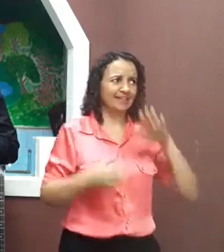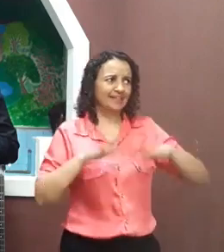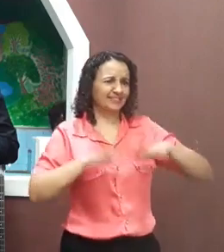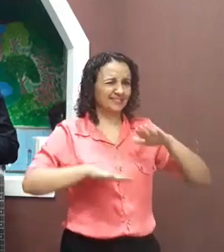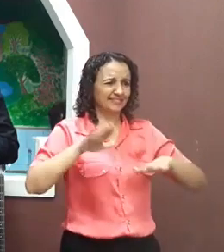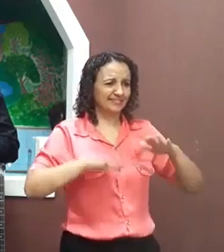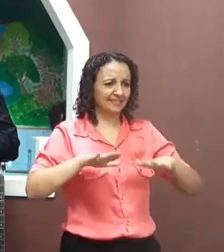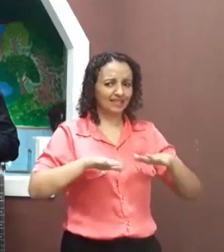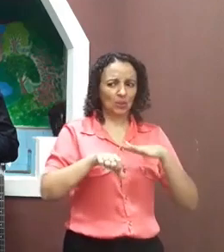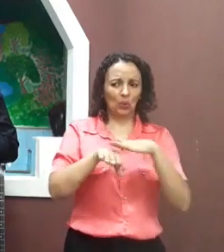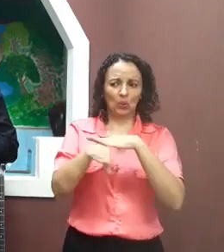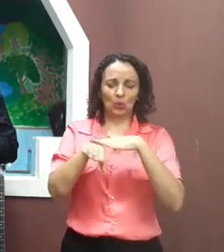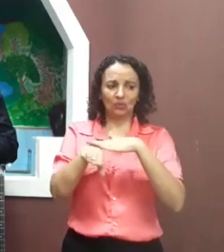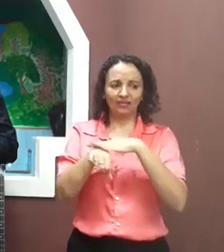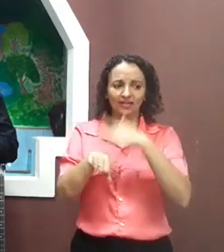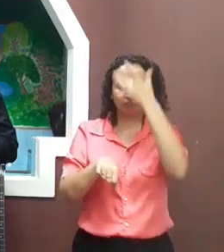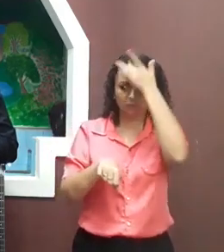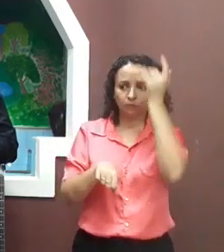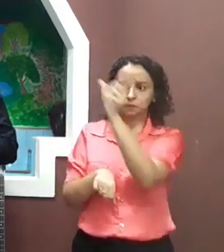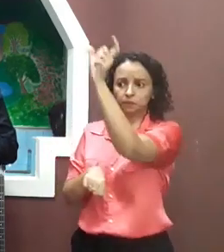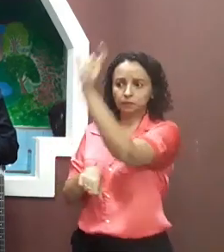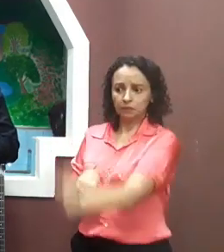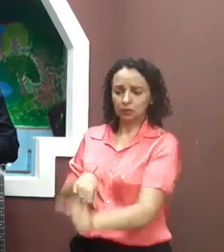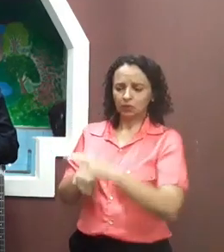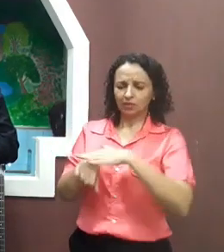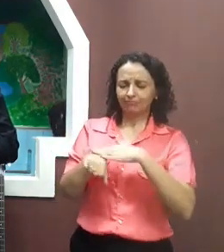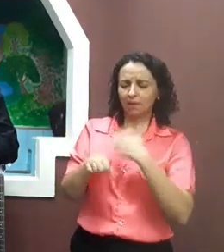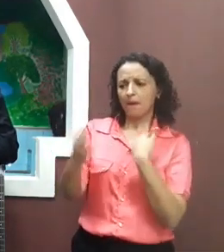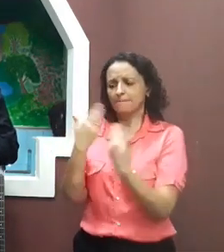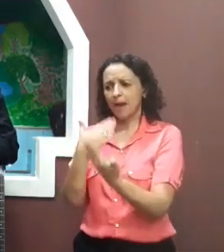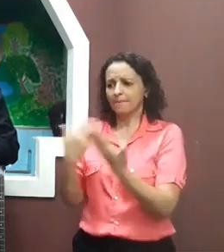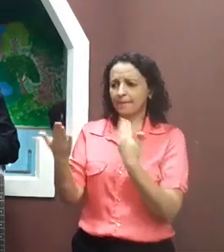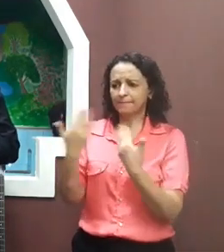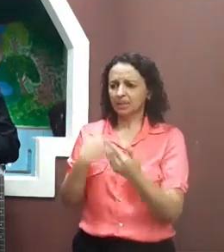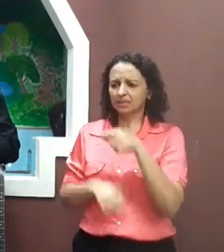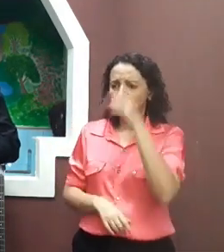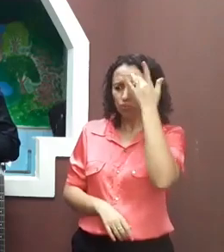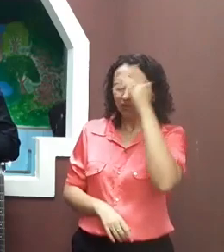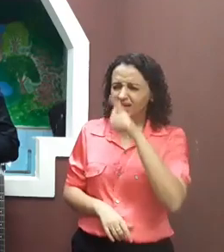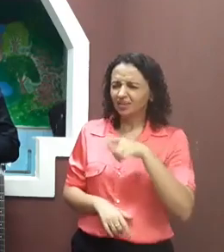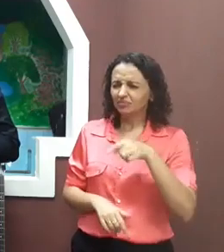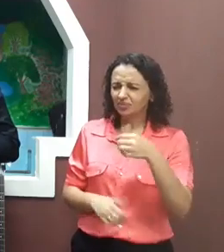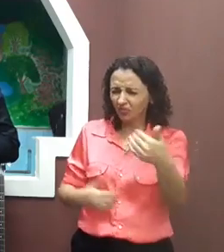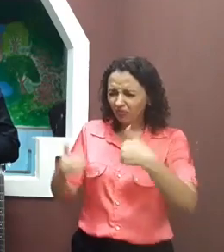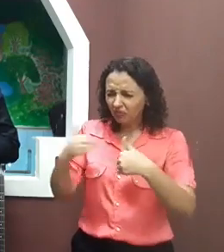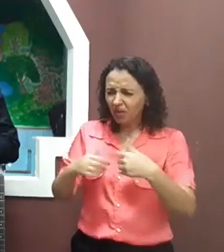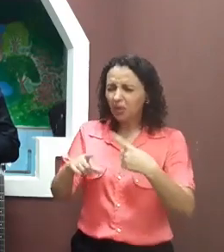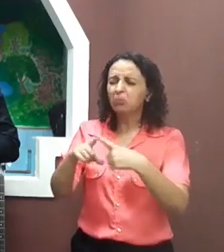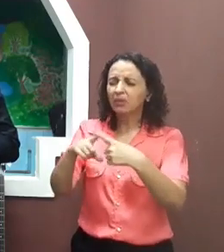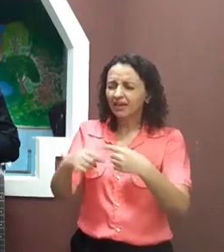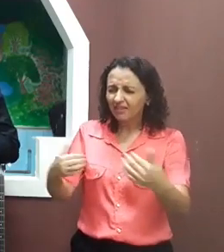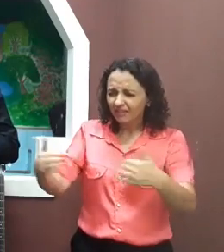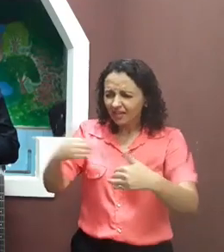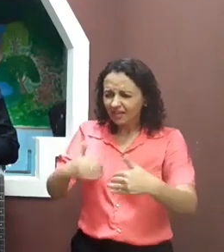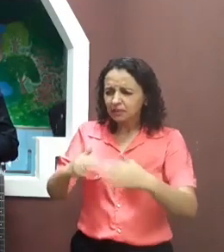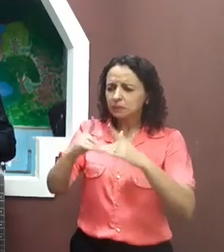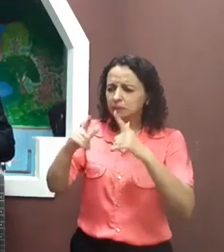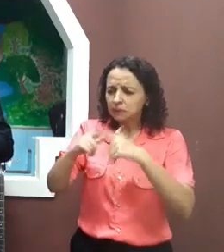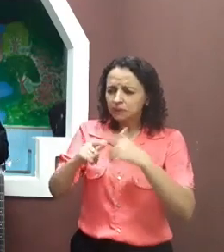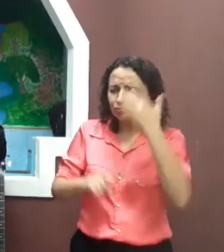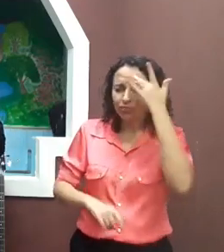com uma pessoa e ela não sabe de onde veio, ela não sabe por que está aqui e ela não sabe para onde